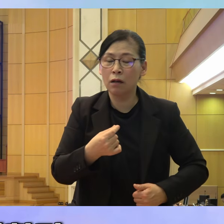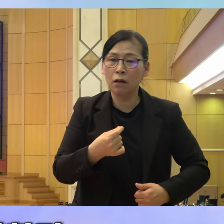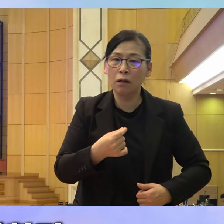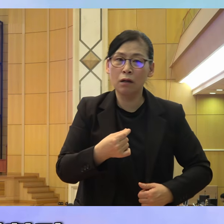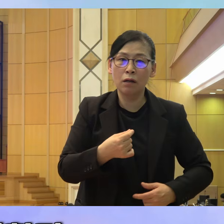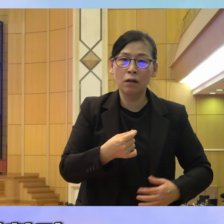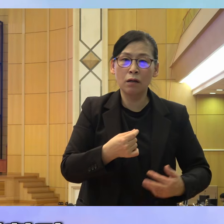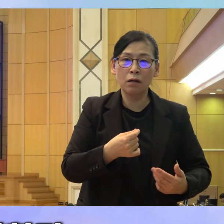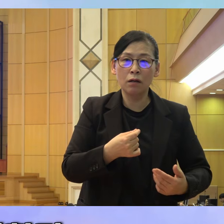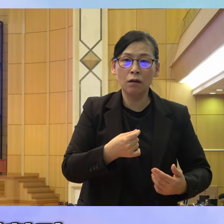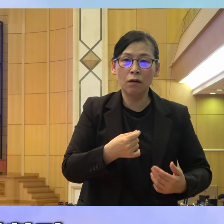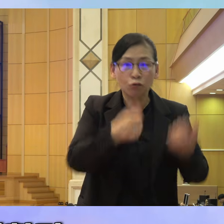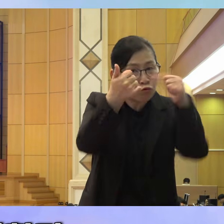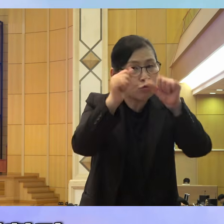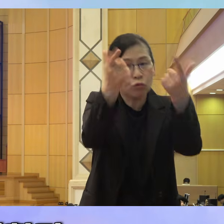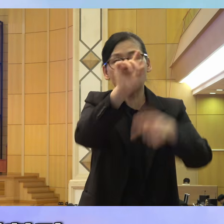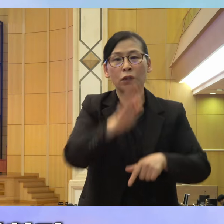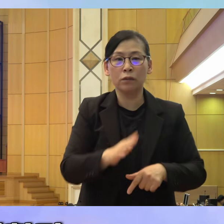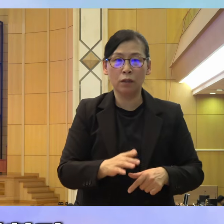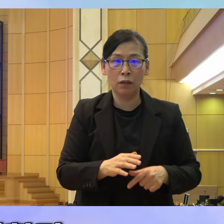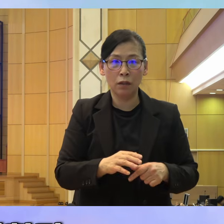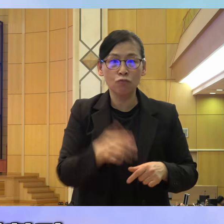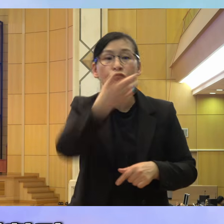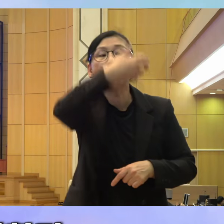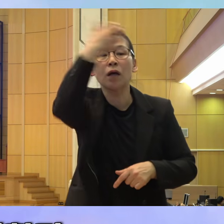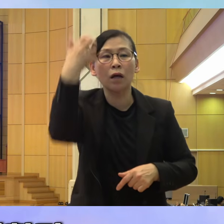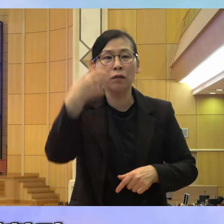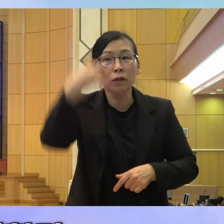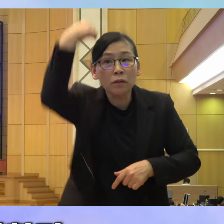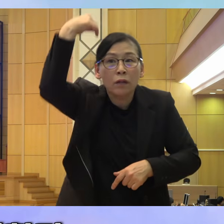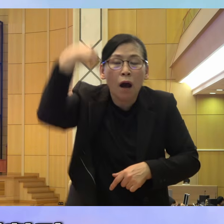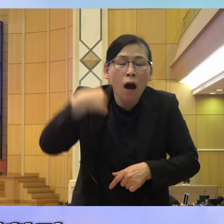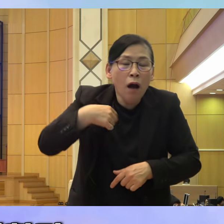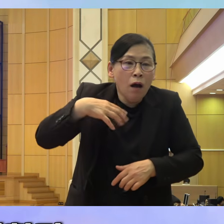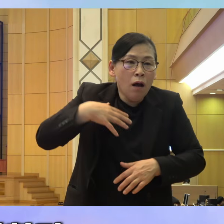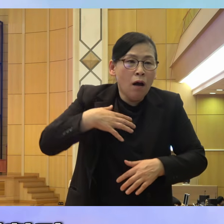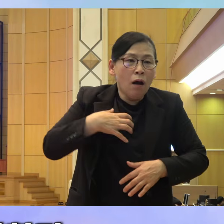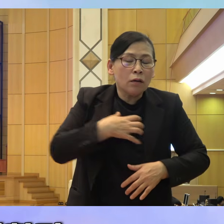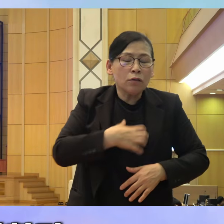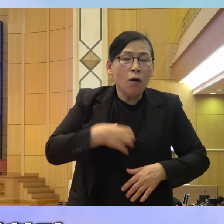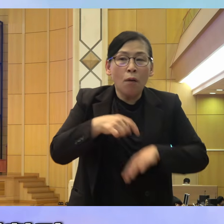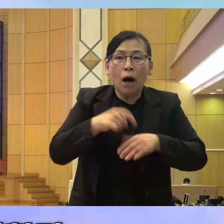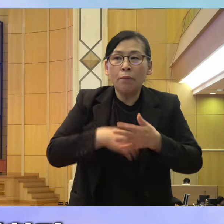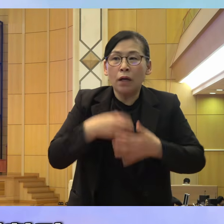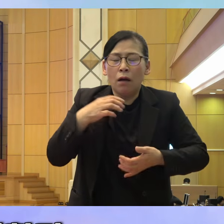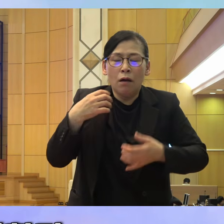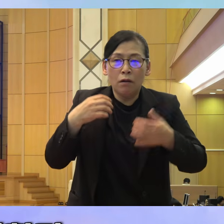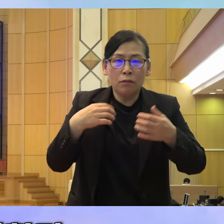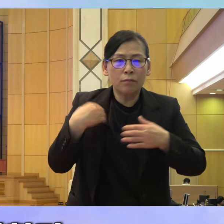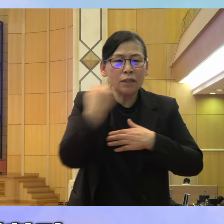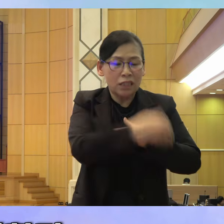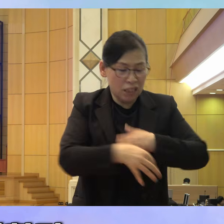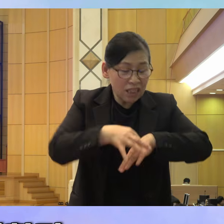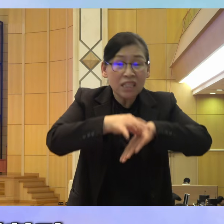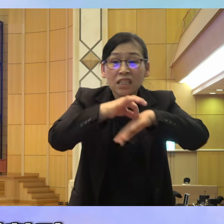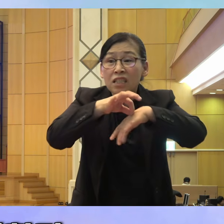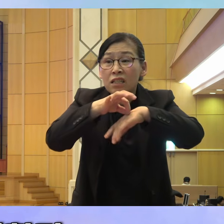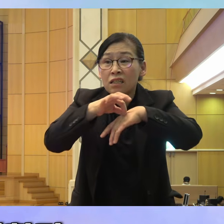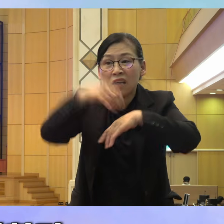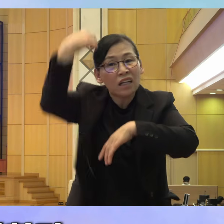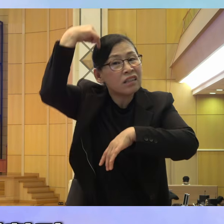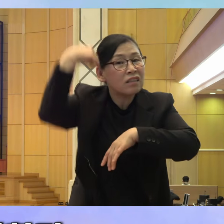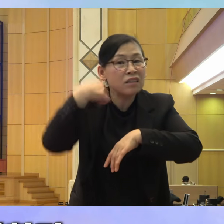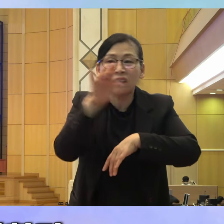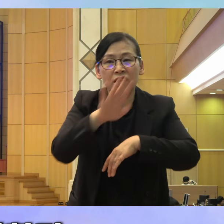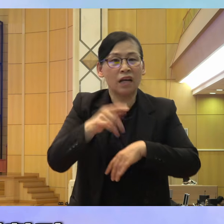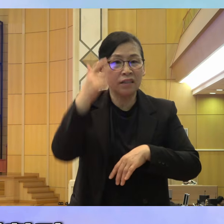다 죽는 것도 아니라니까. 느끼는 것은요, 육체가 느끼는 게 아니야.